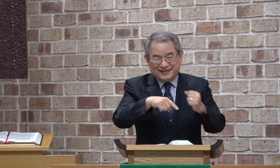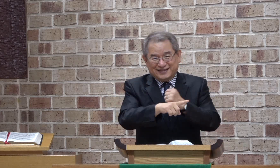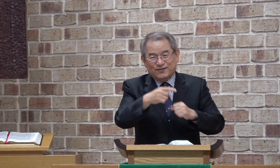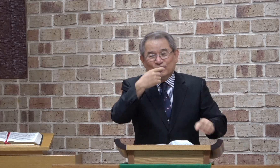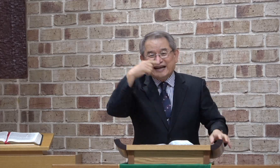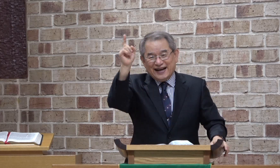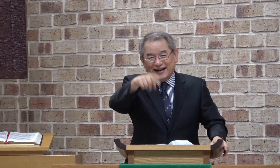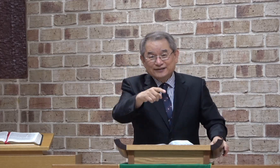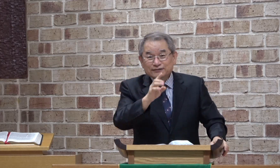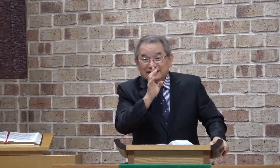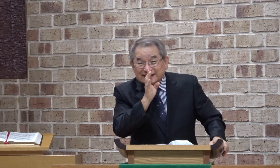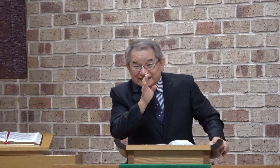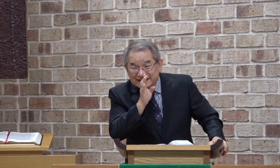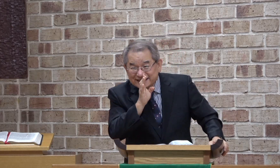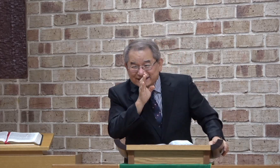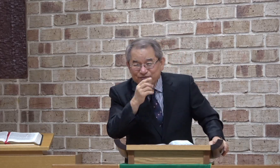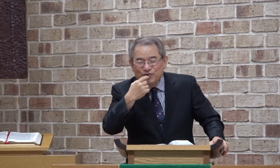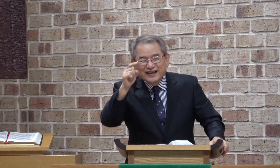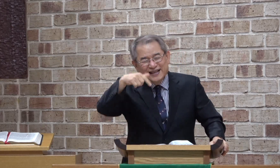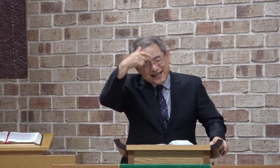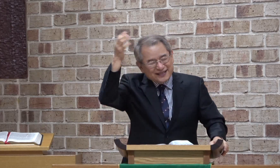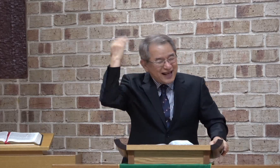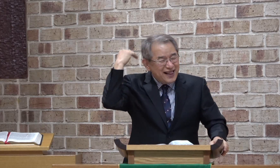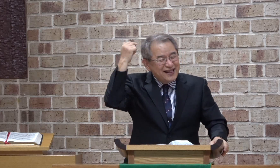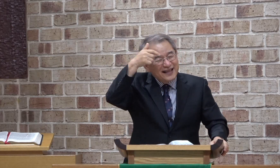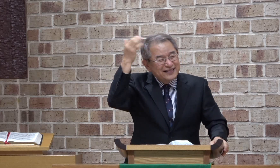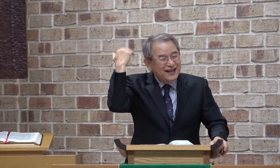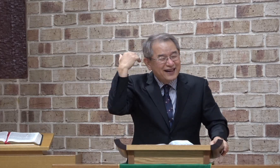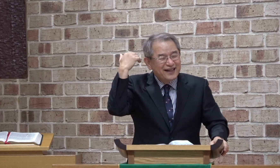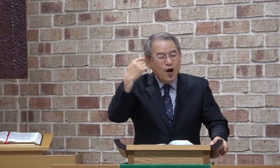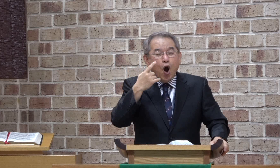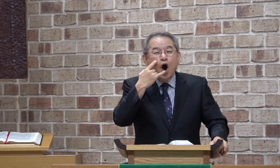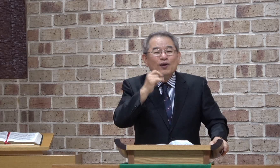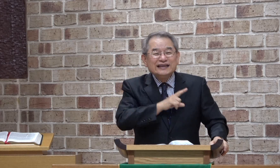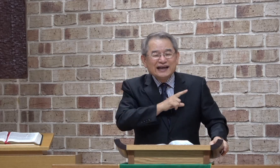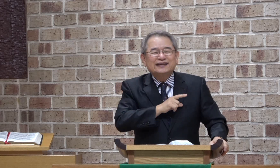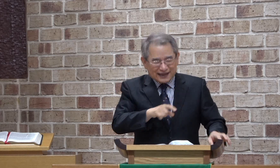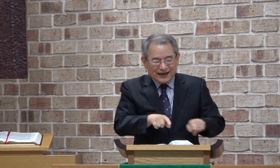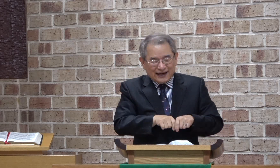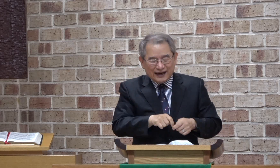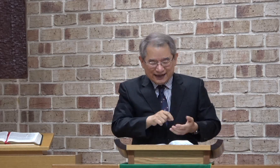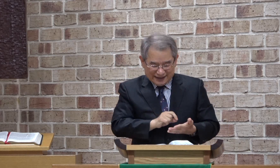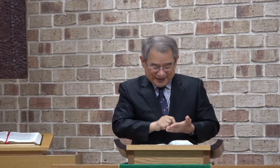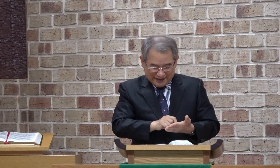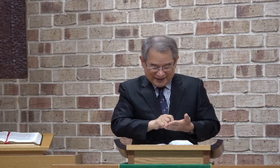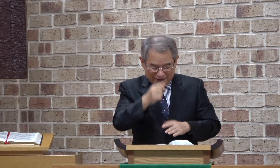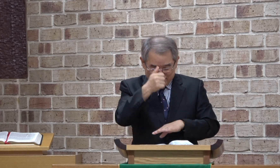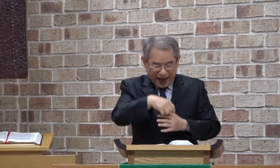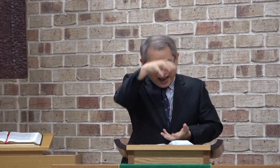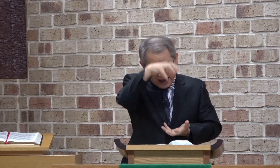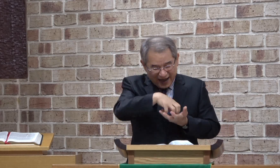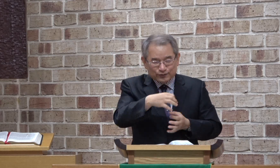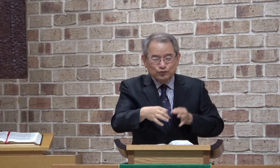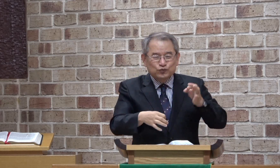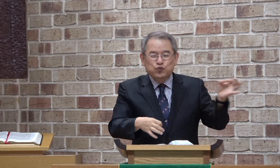물론 외상이죠. 옛날에는 외상이 많았습니다. 엄마 이름만 되면 외상 장부에